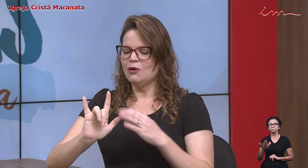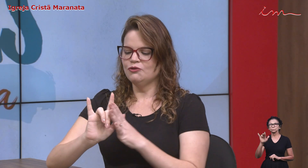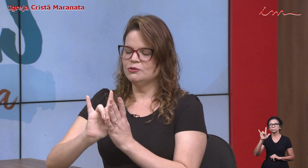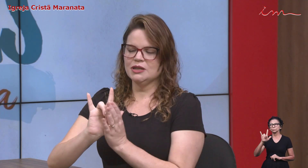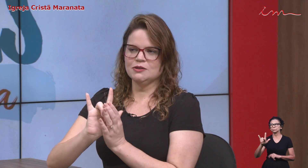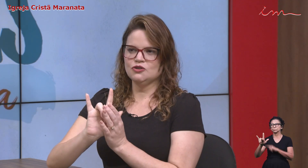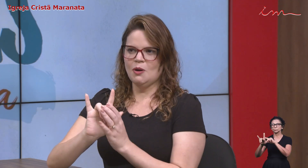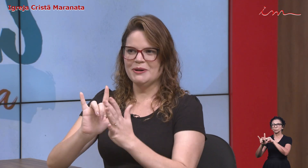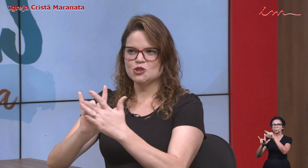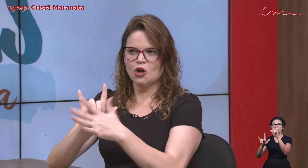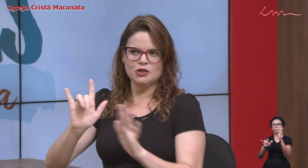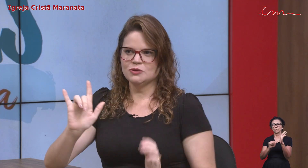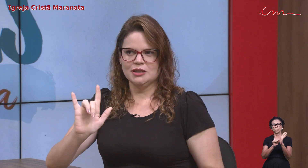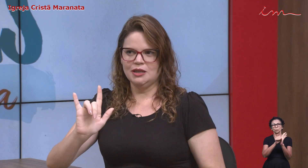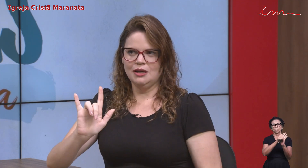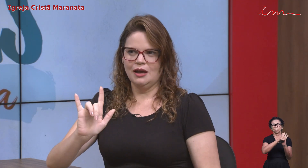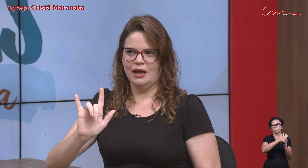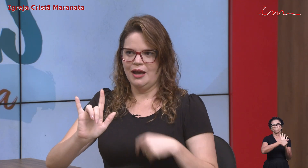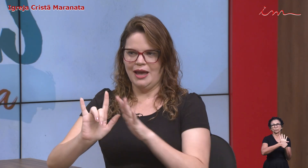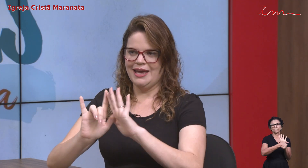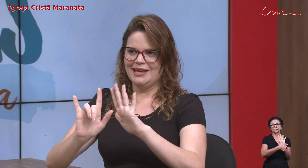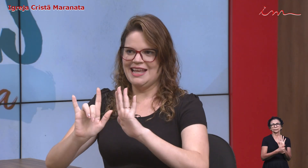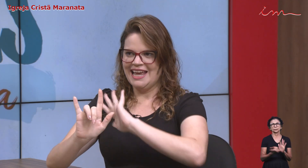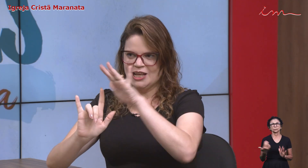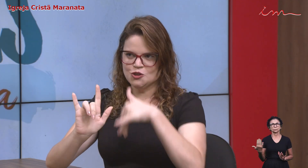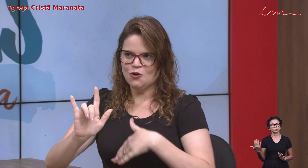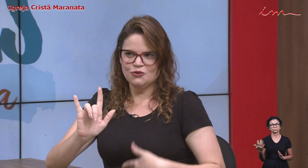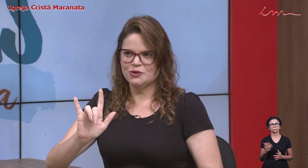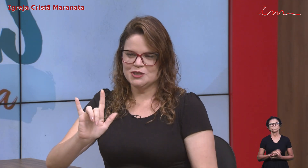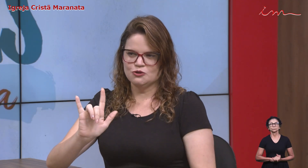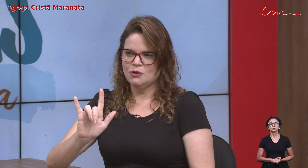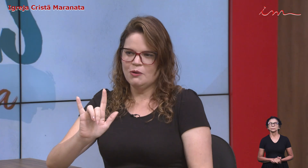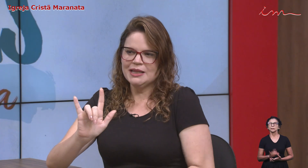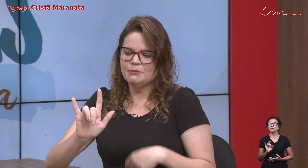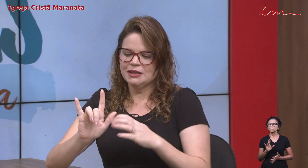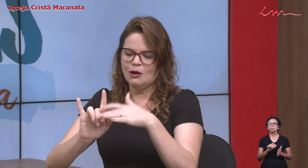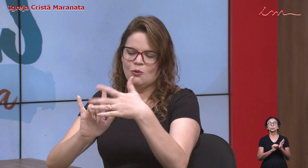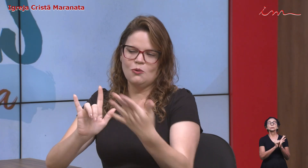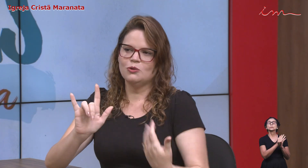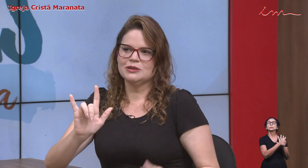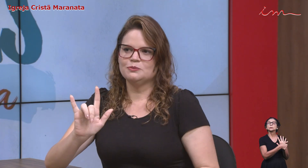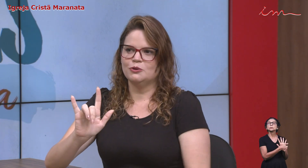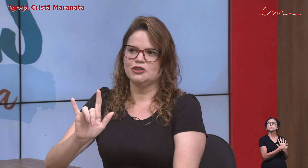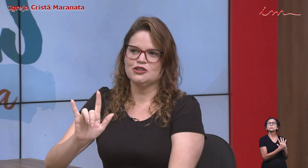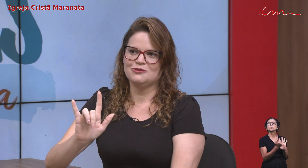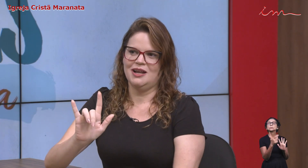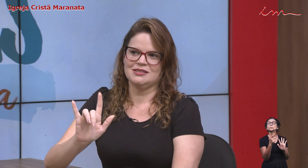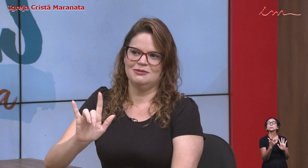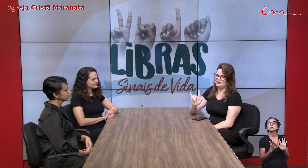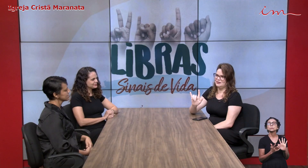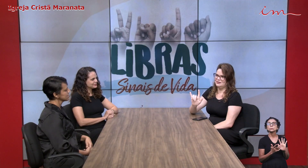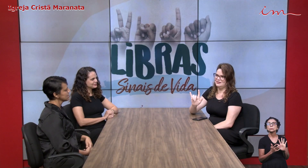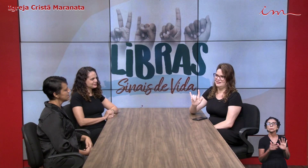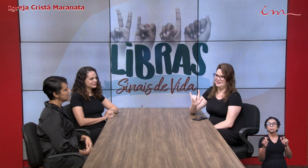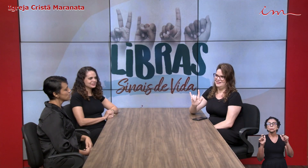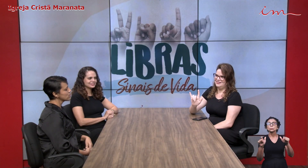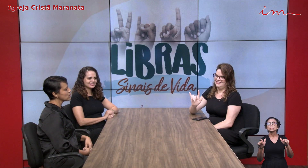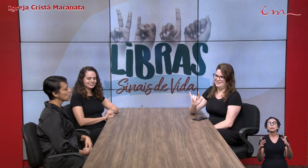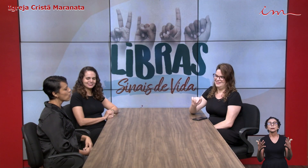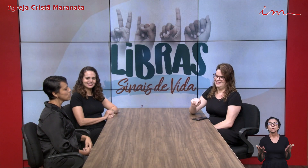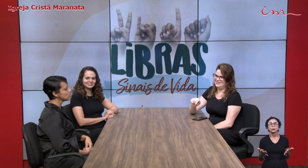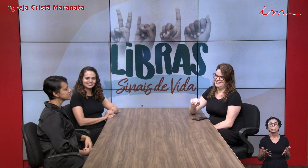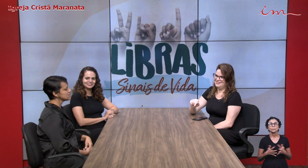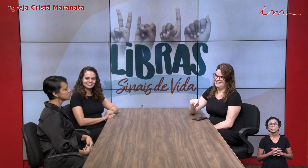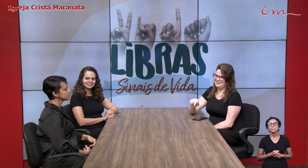aqui é uma configuração de mão, mas só isso daqui, ele é só configuração de mão ou ele também tem algum outro ponto de articulação aqui? Não,